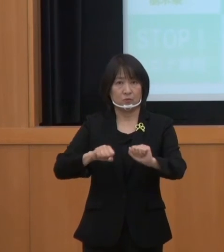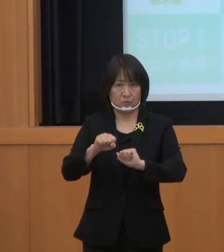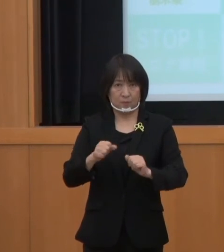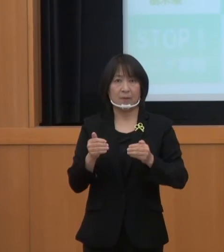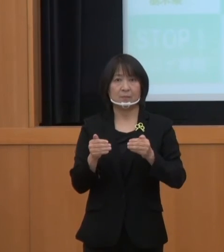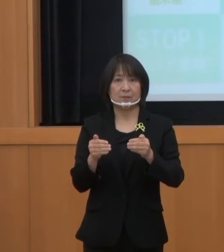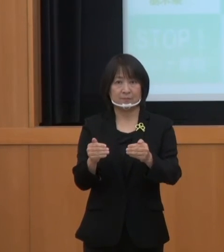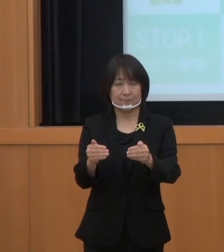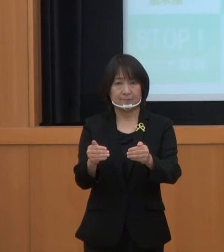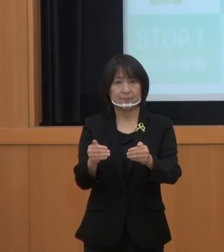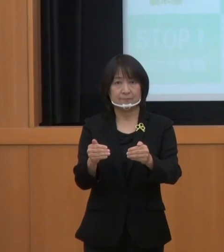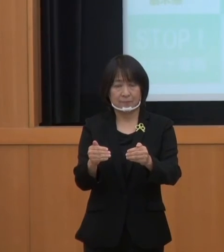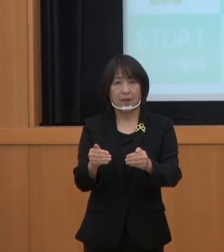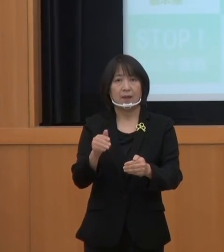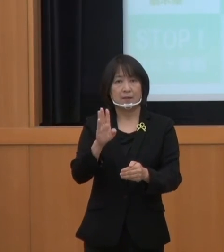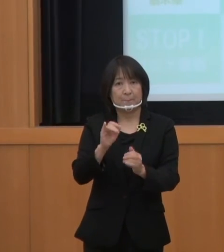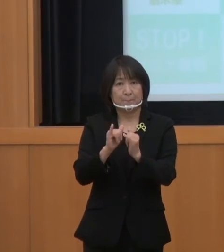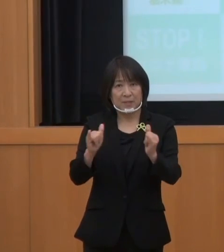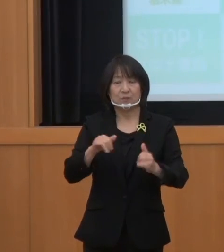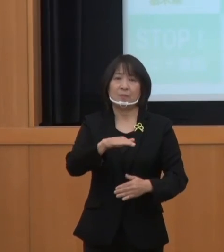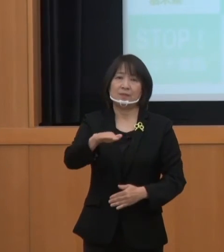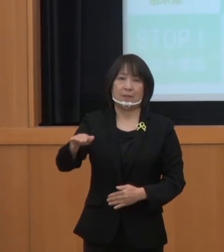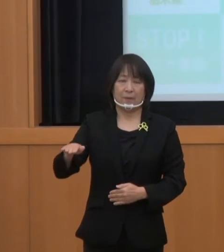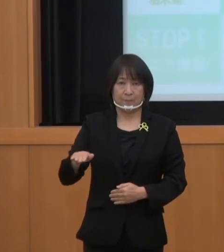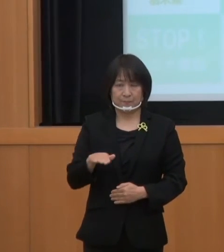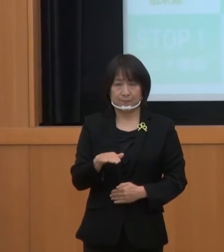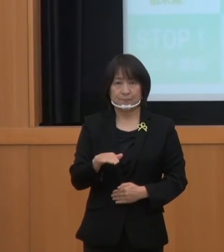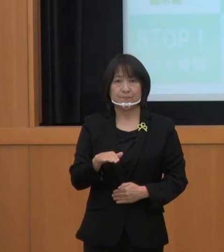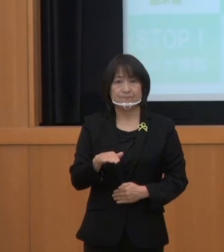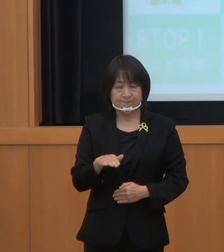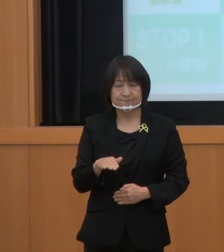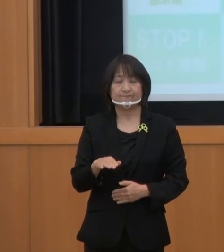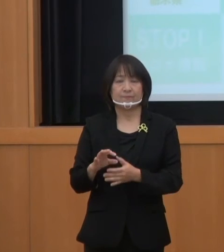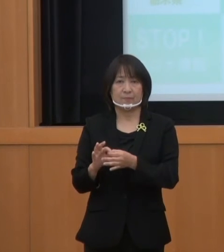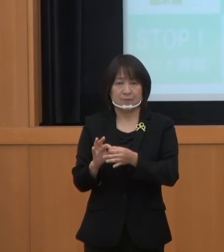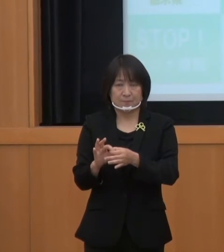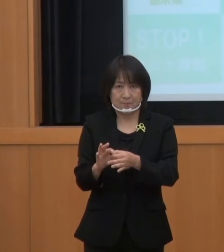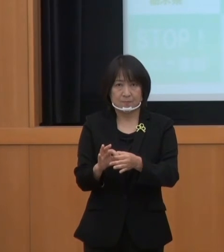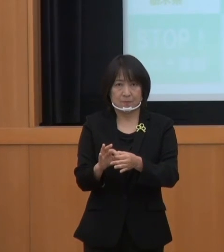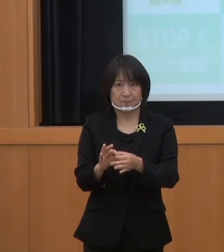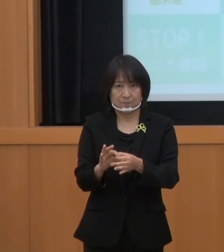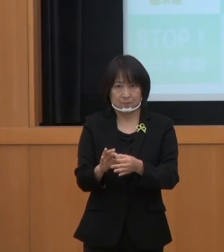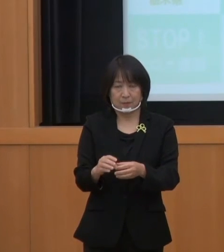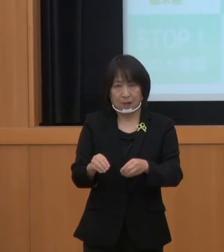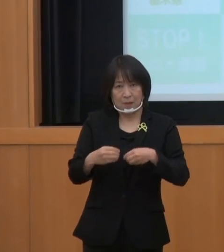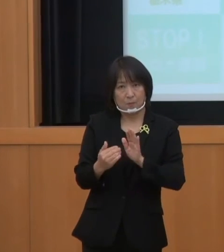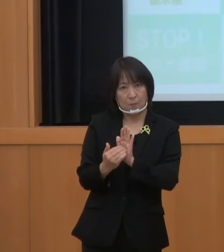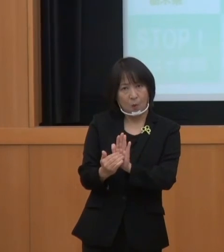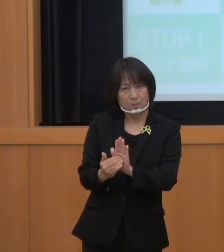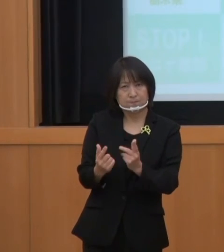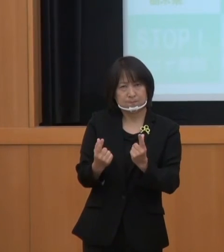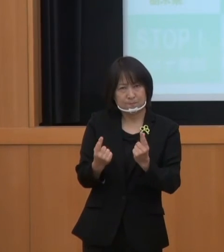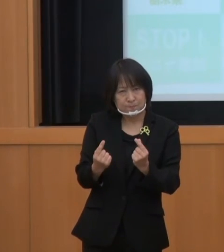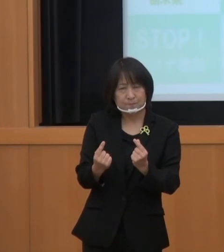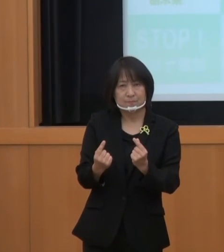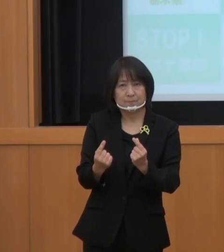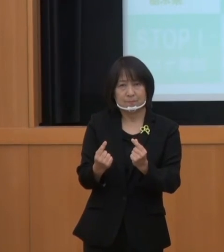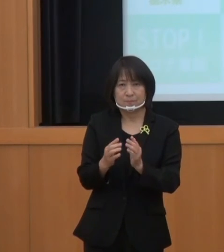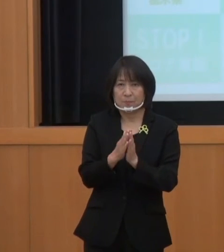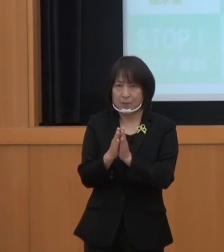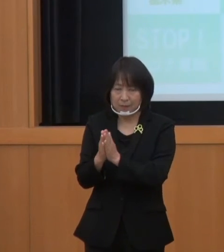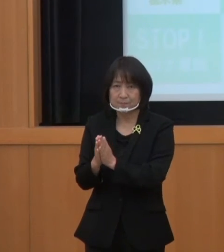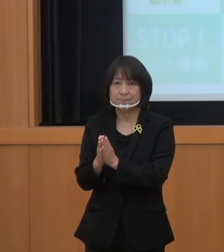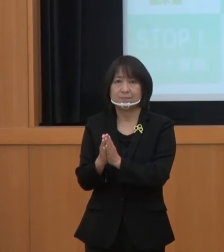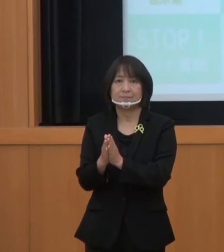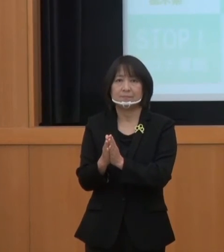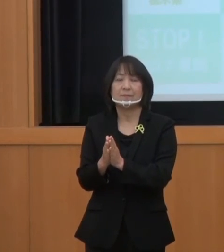ります。また、県民の皆様も、引き続き感染防止対策を徹底していただきながら、安